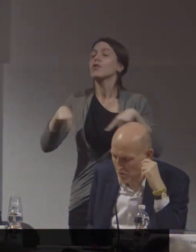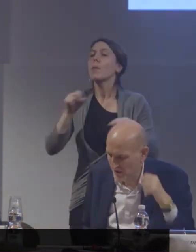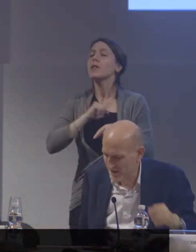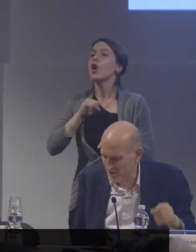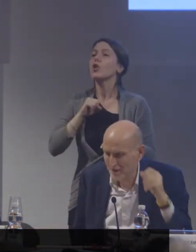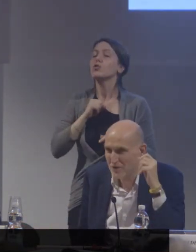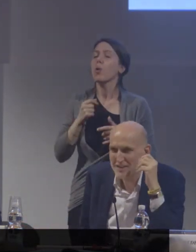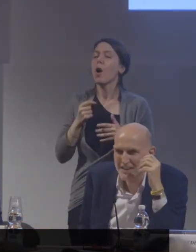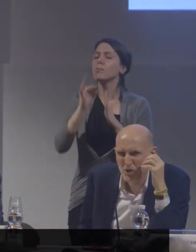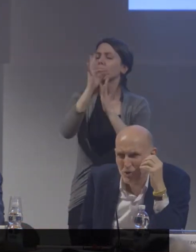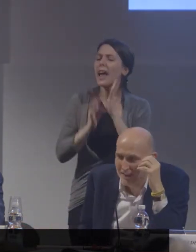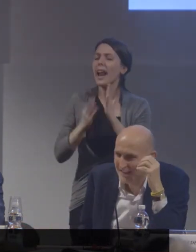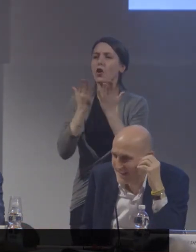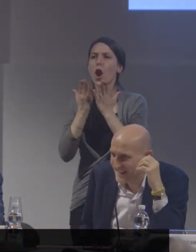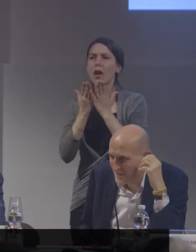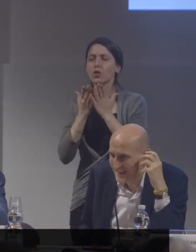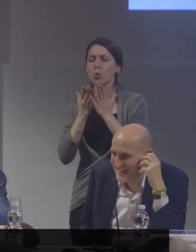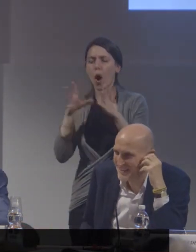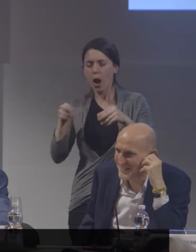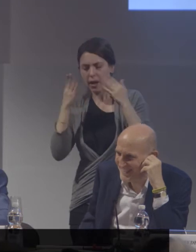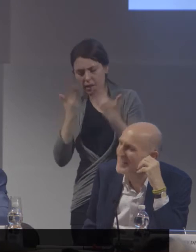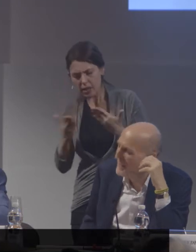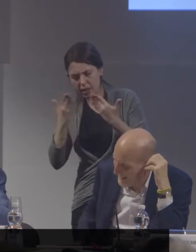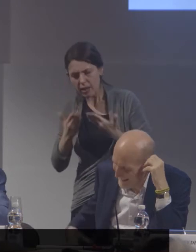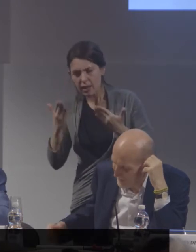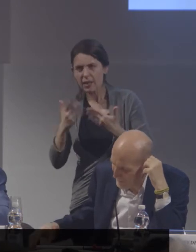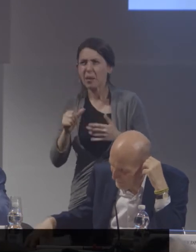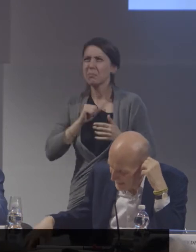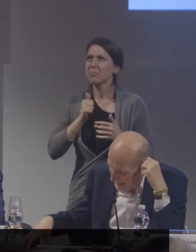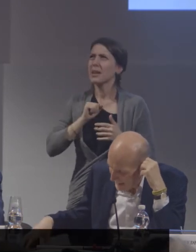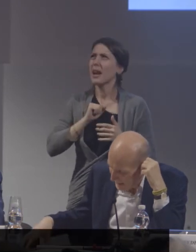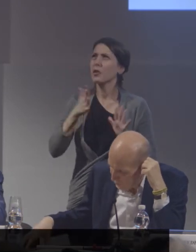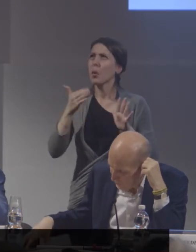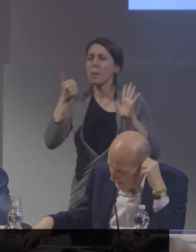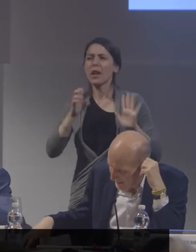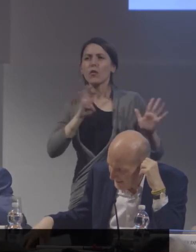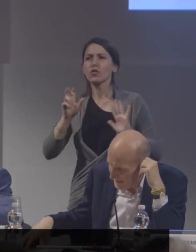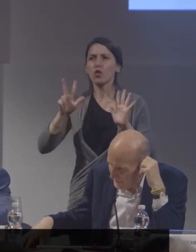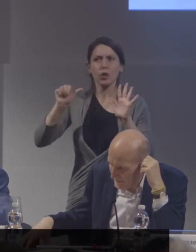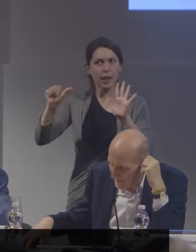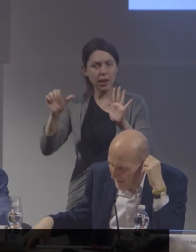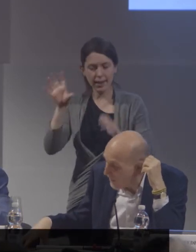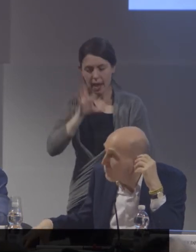della scuola, se non sbaglio nell'86, perché insomma anche prima. Ecco,